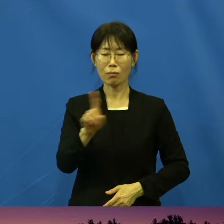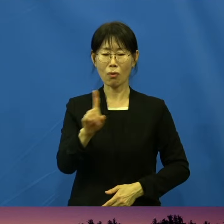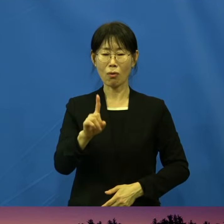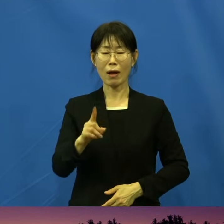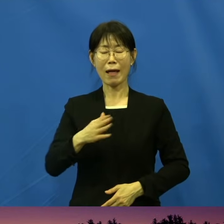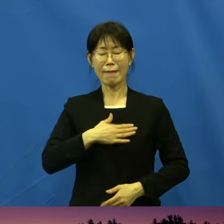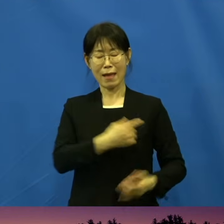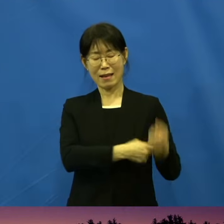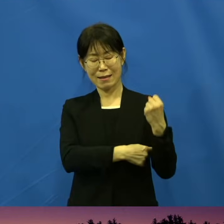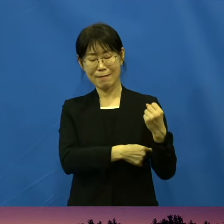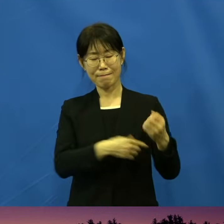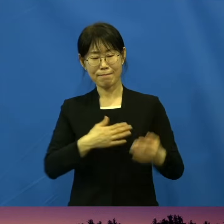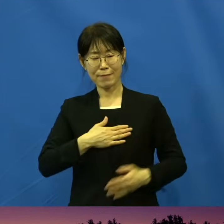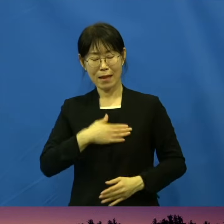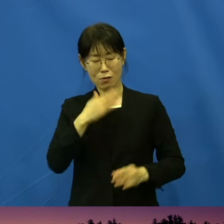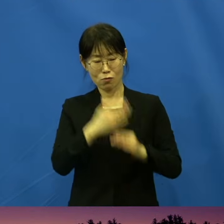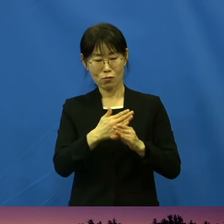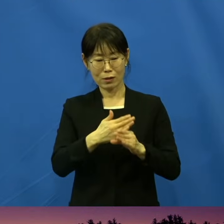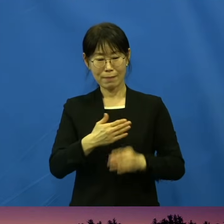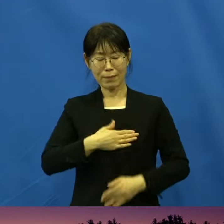끊임없이 나를 살리려고,